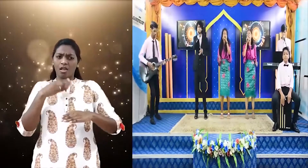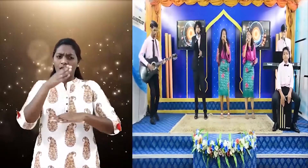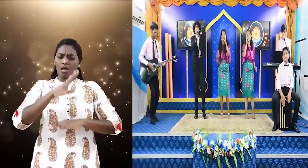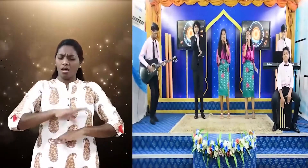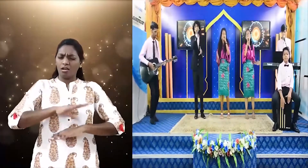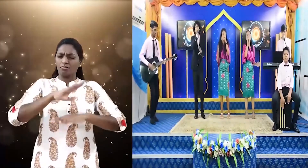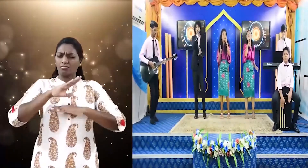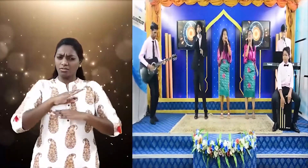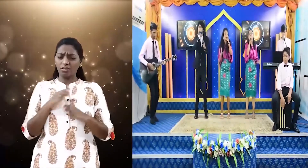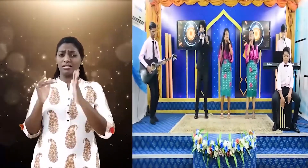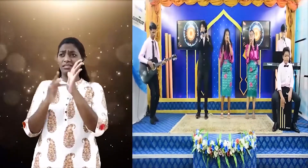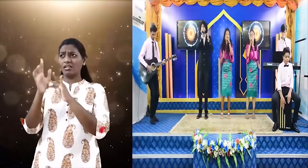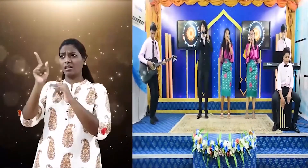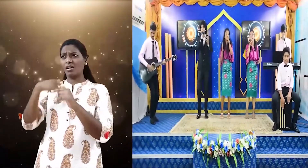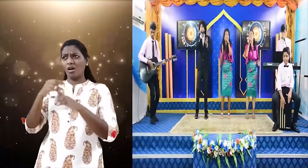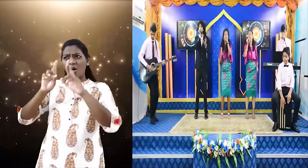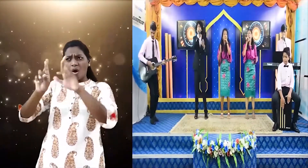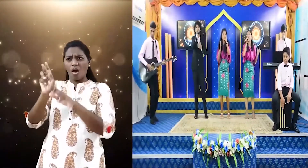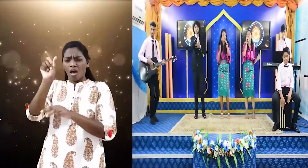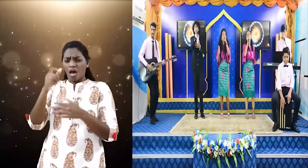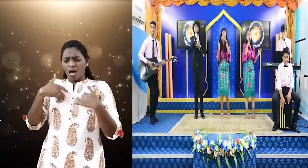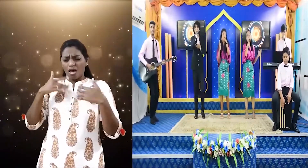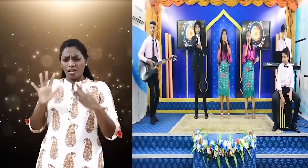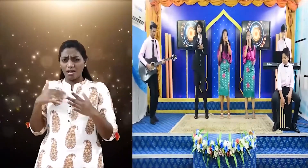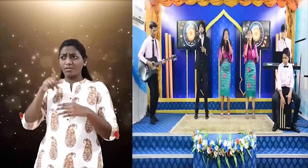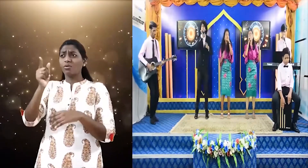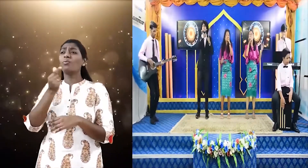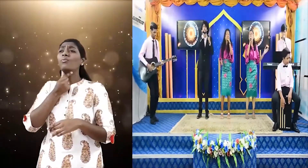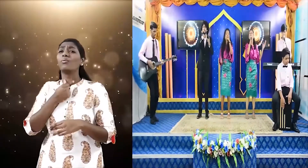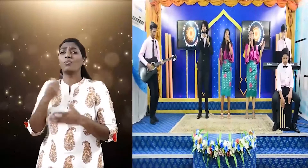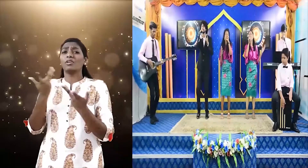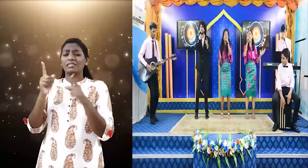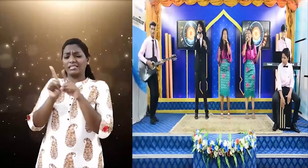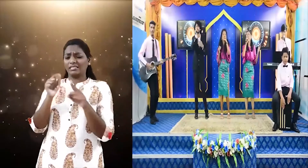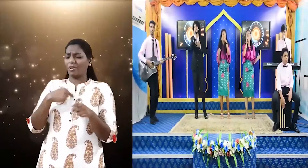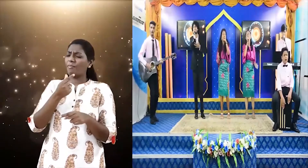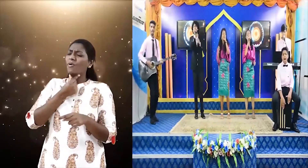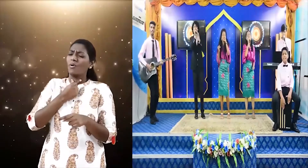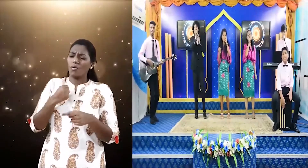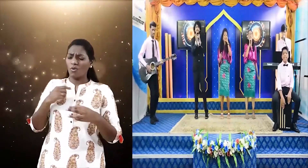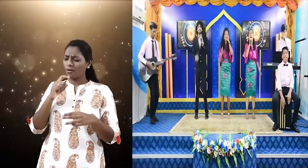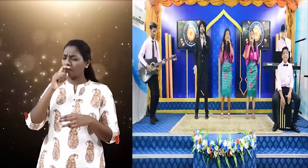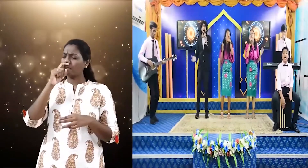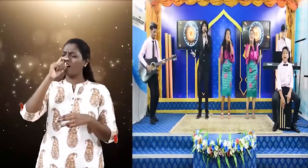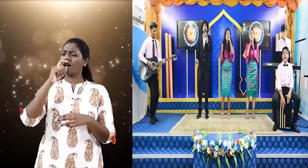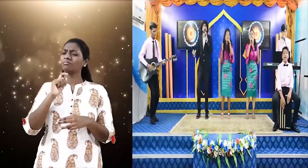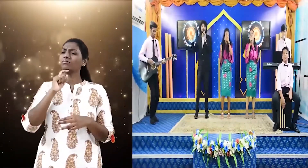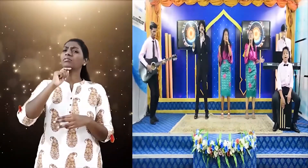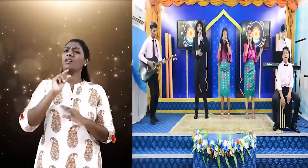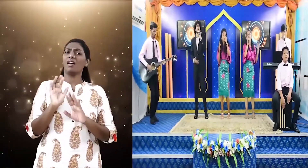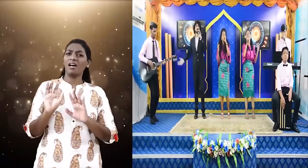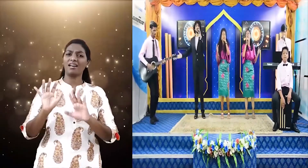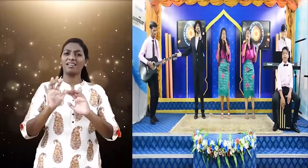चर्च ही समाधान है, यीशु एकमात्र आशा है, उसकी इच्छा हमारे लिए